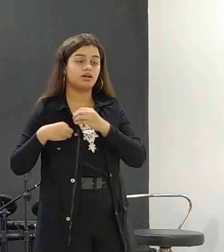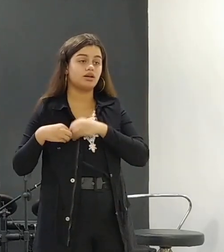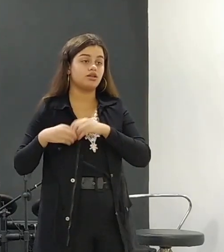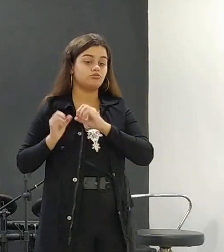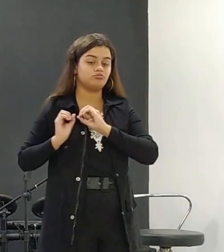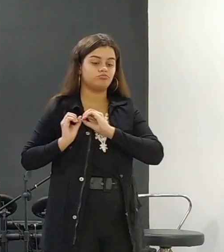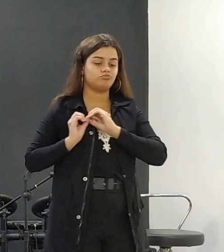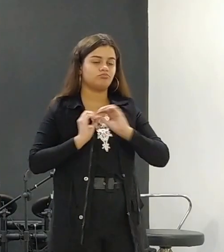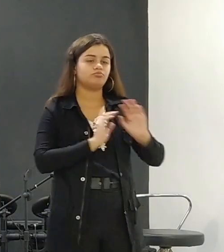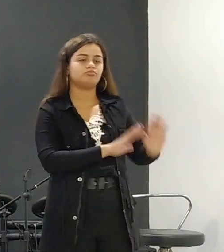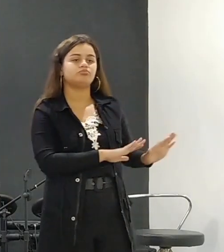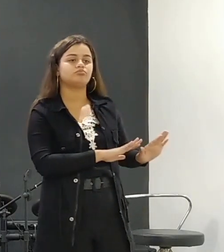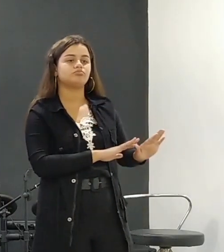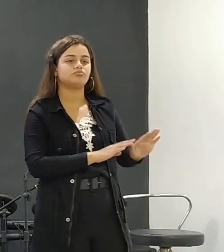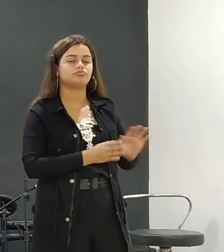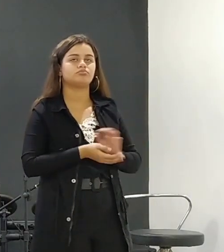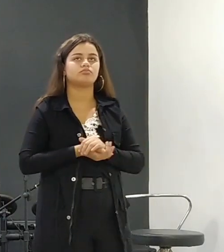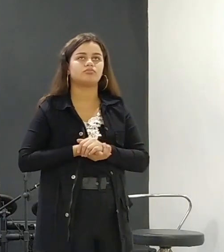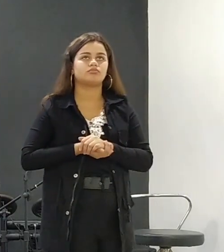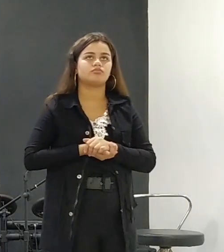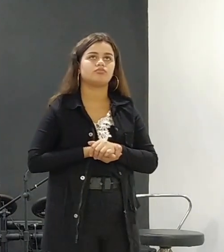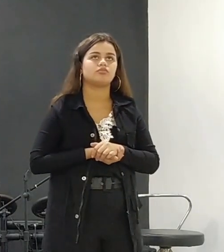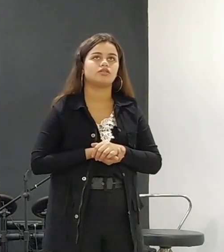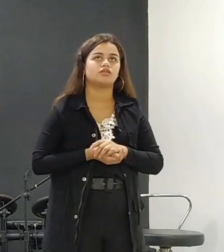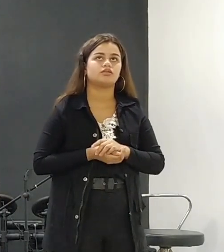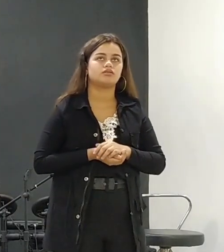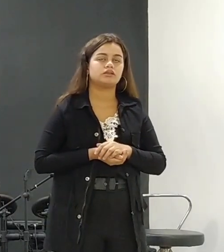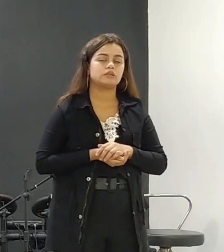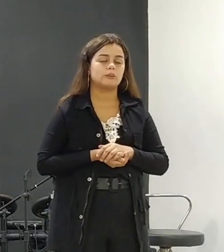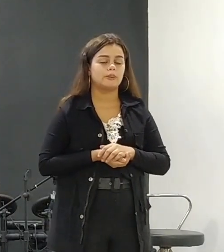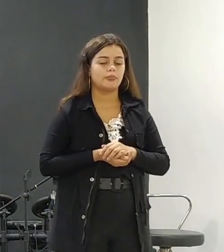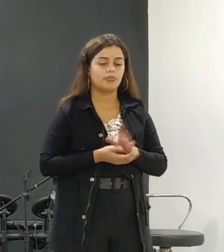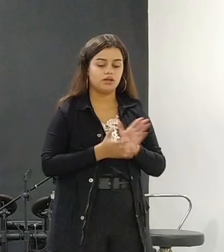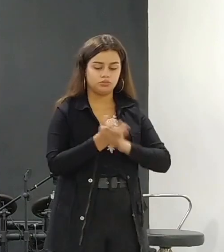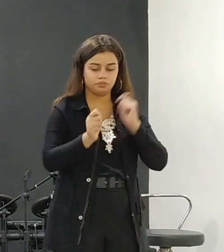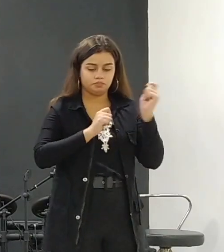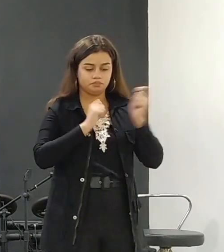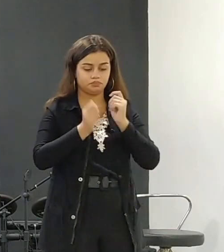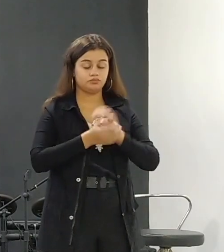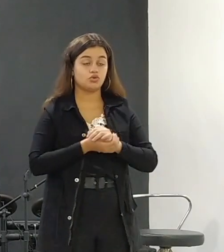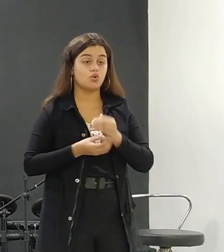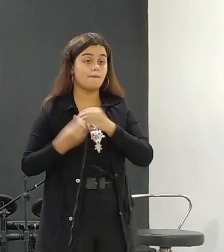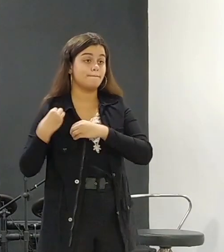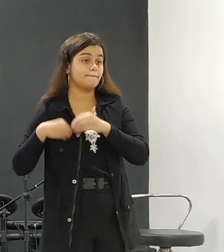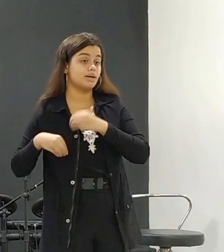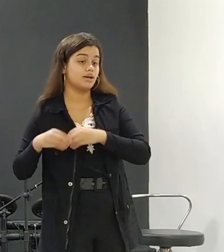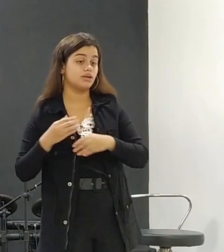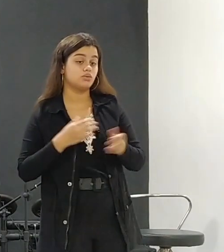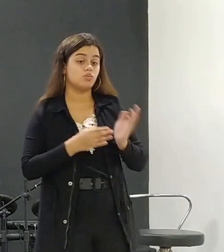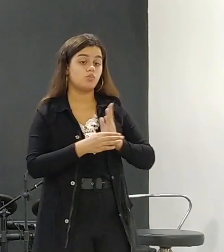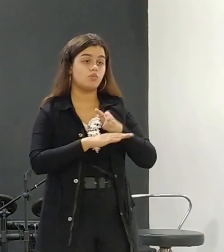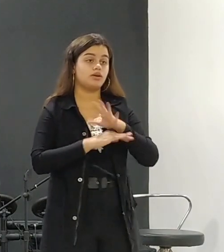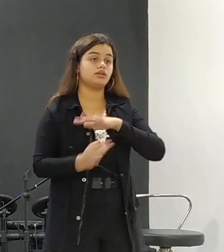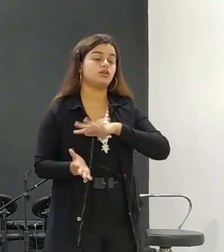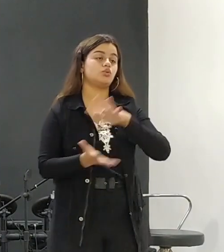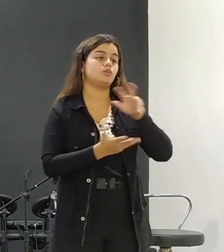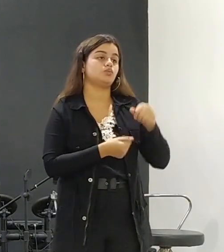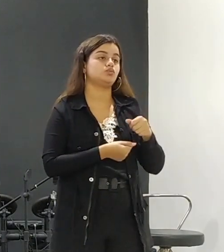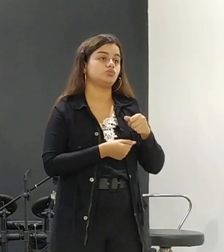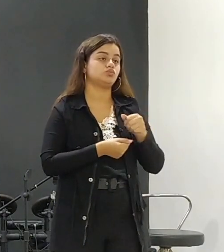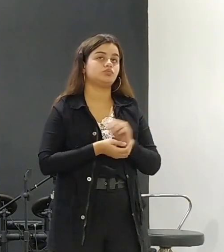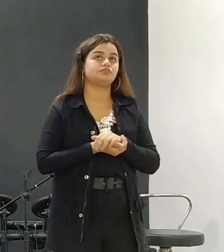um acidente na nossa vida. Ele não faz mais parte da nossa vida. Aleluia. E quando o pecado entra no mundo, o